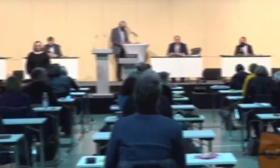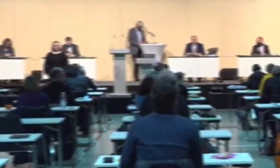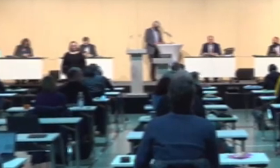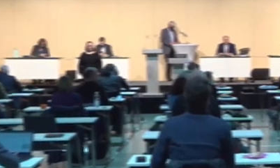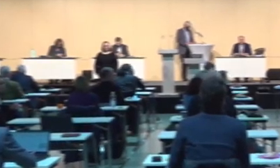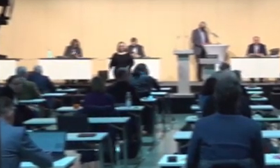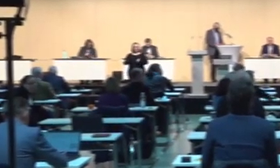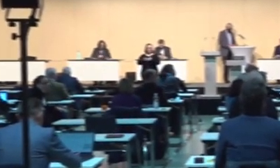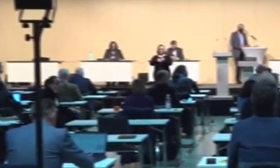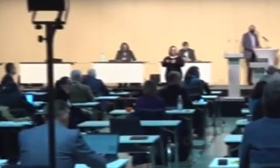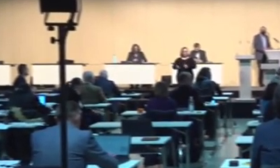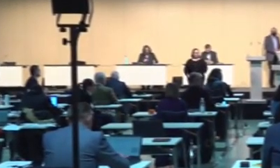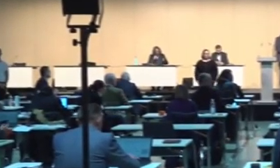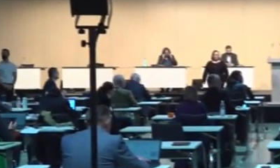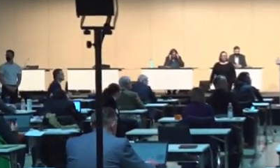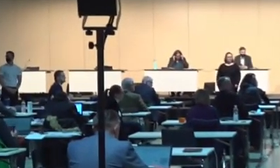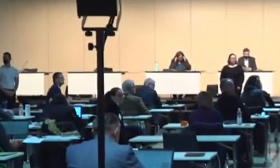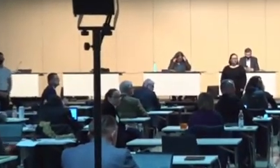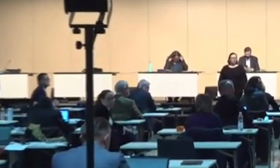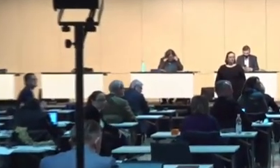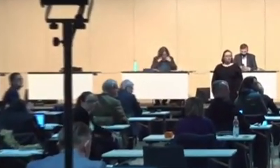Und Stimmenthaltungen?